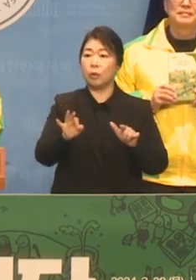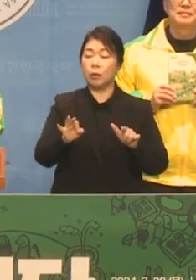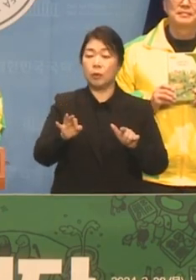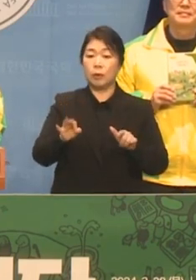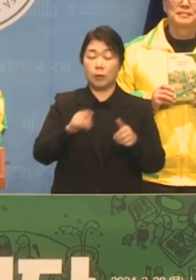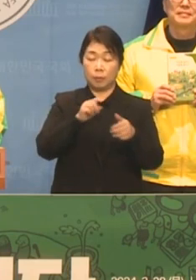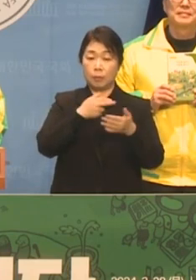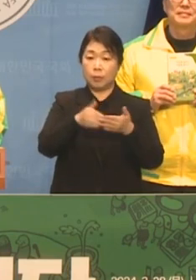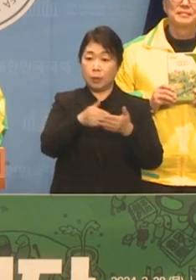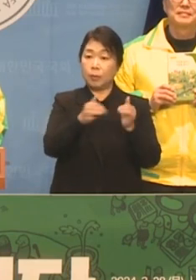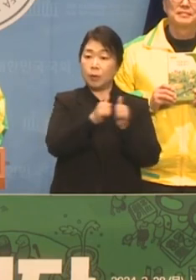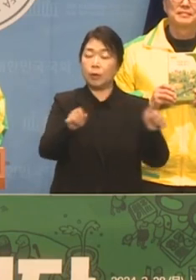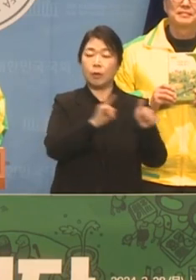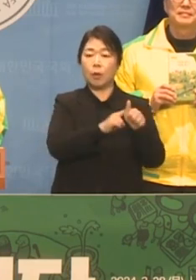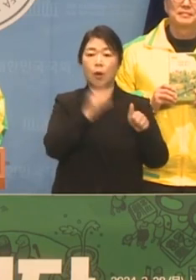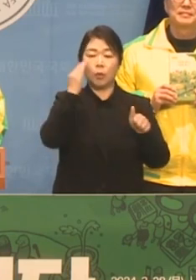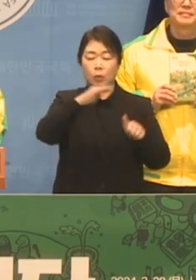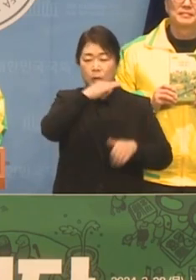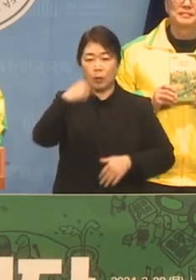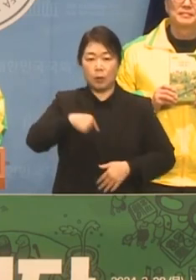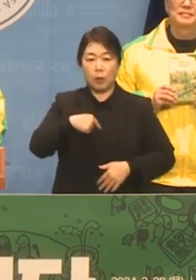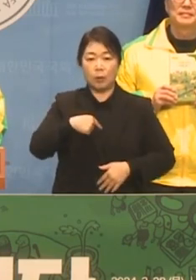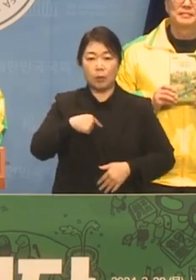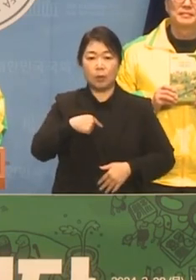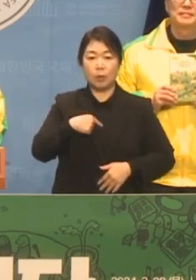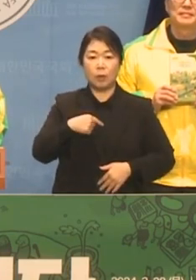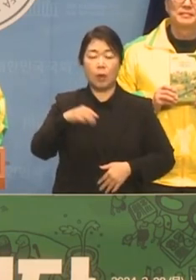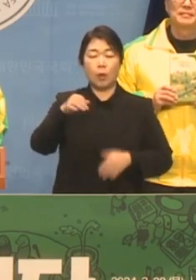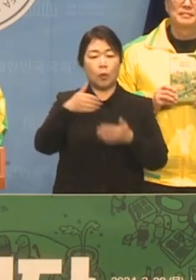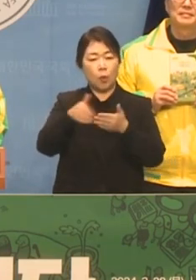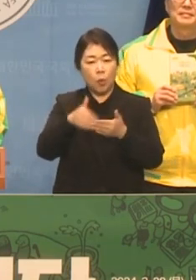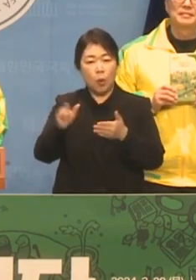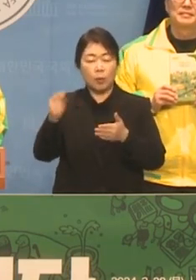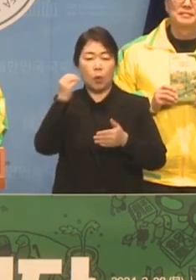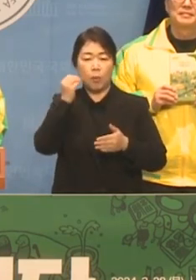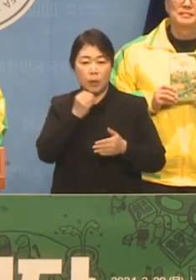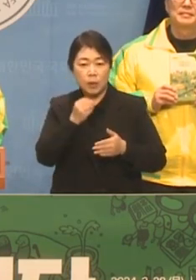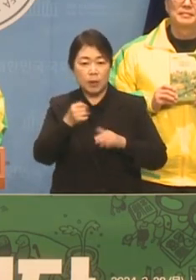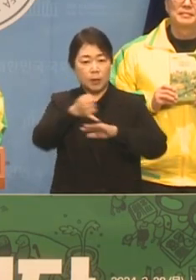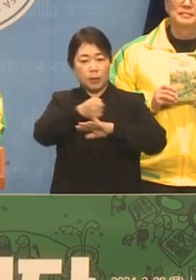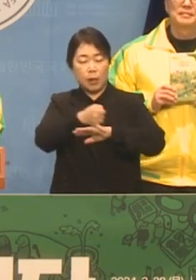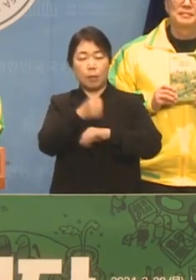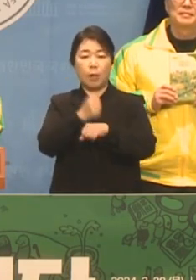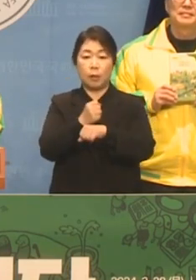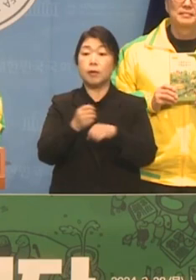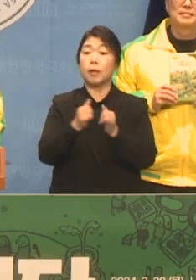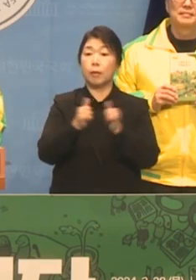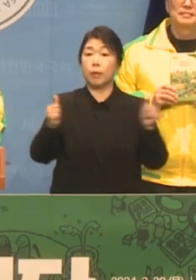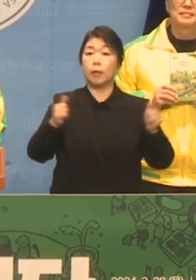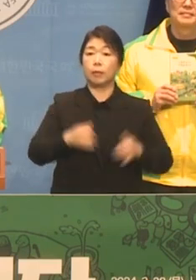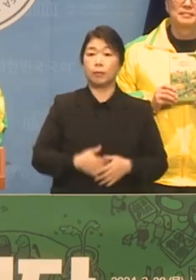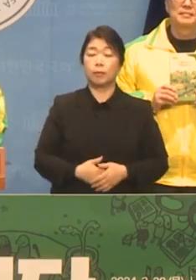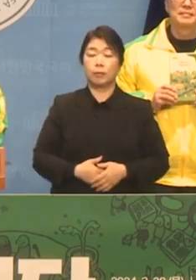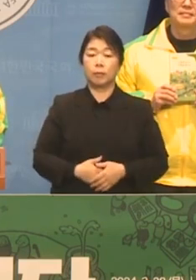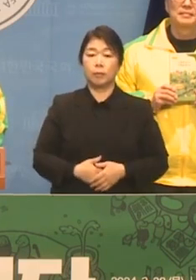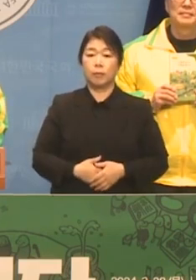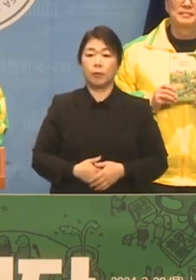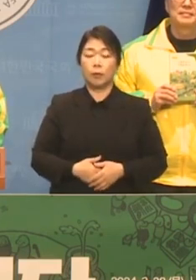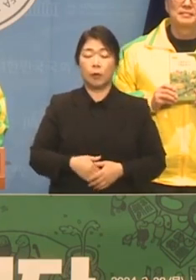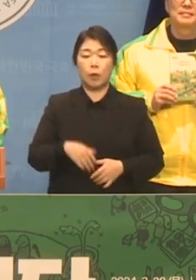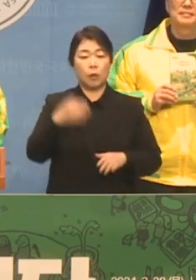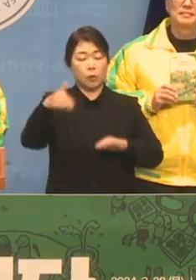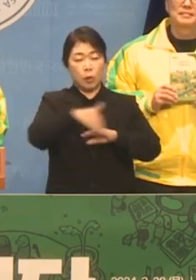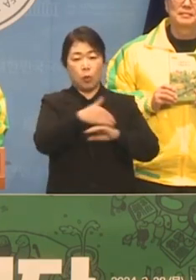주셨는데 김작가님은 녹색 전원 플랫폼인 녹색 고리 로고나 홈페이지 디자인을 하신 작가님이십니다 녹색 정의당의 정책